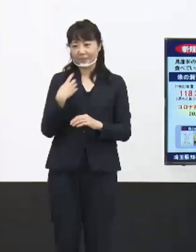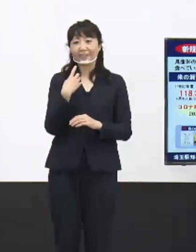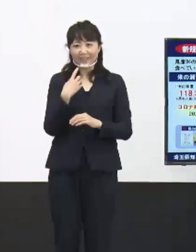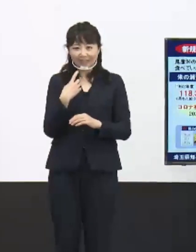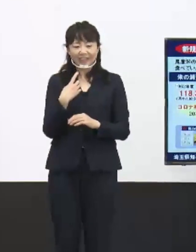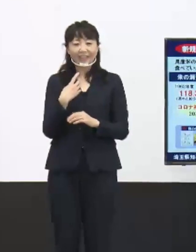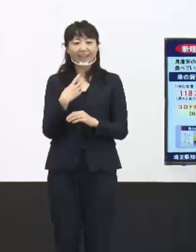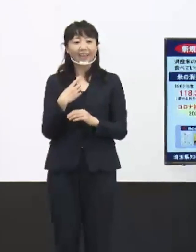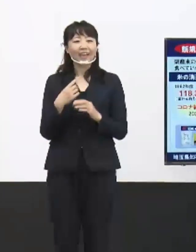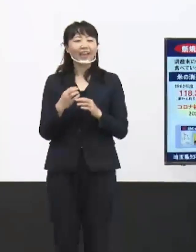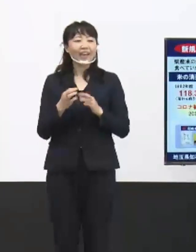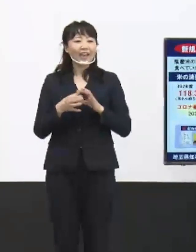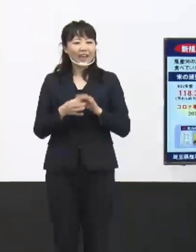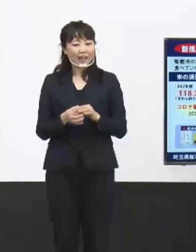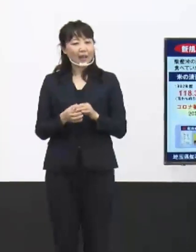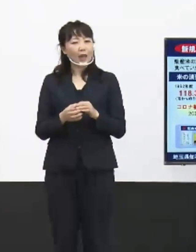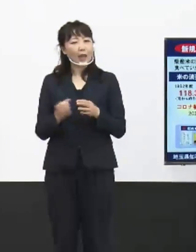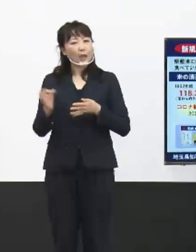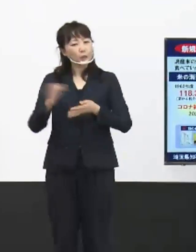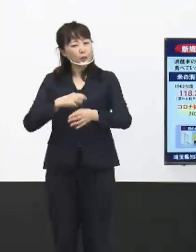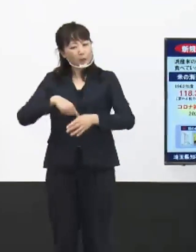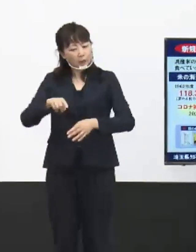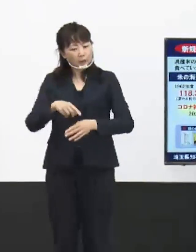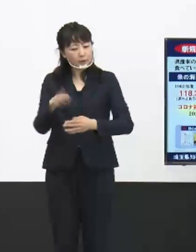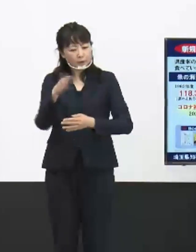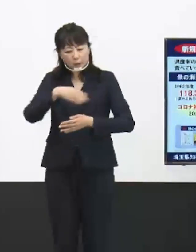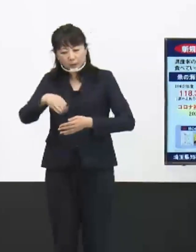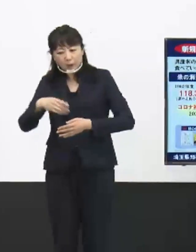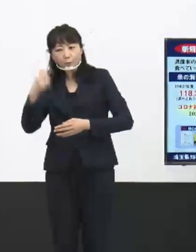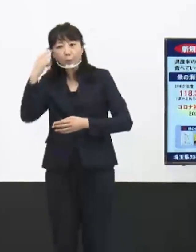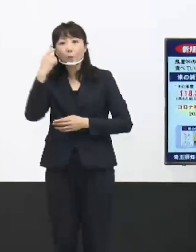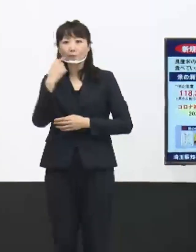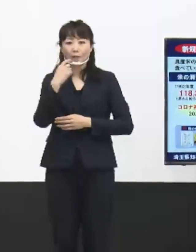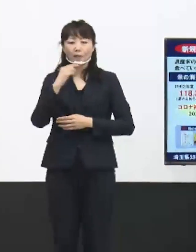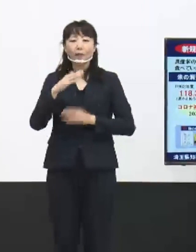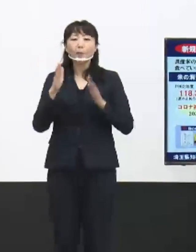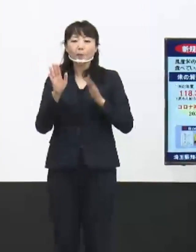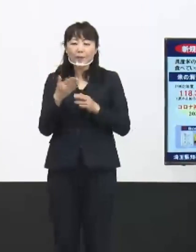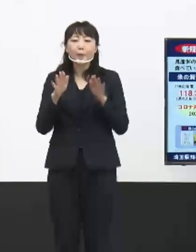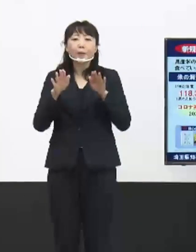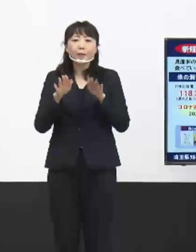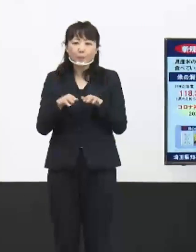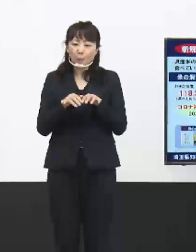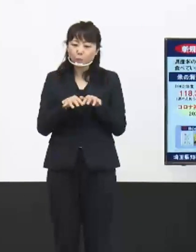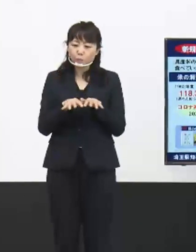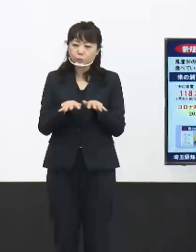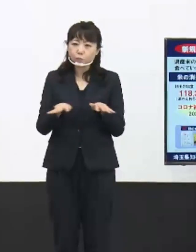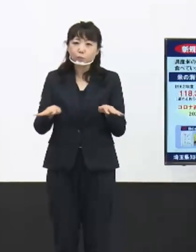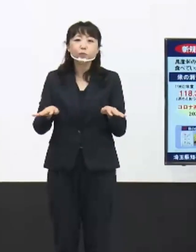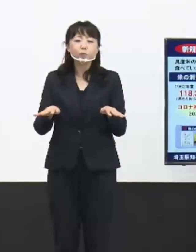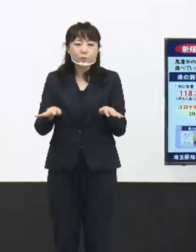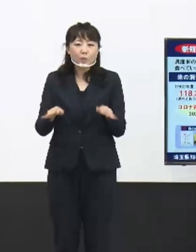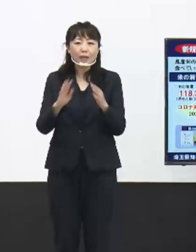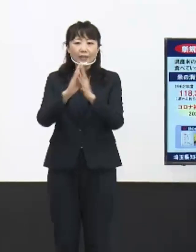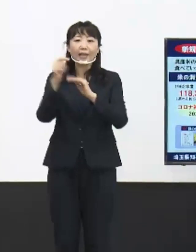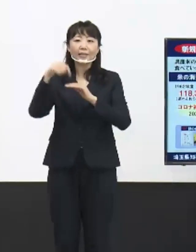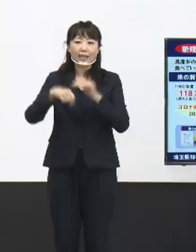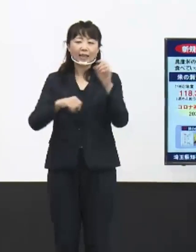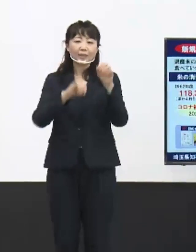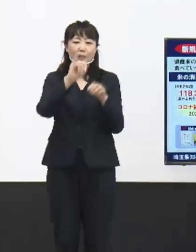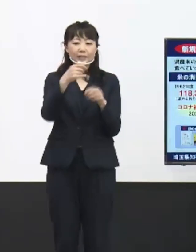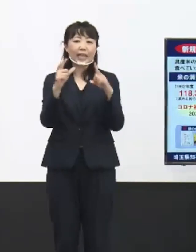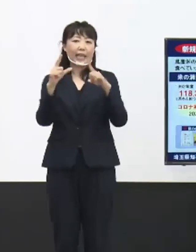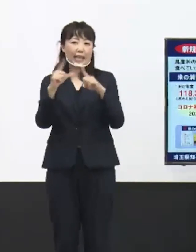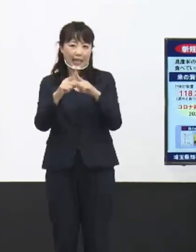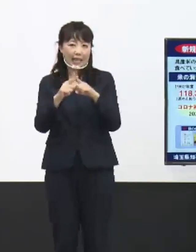ットでなかなか買えないというふうに思いました。ただ今はだいぶ広がってきており、県内の JA の直売所およ